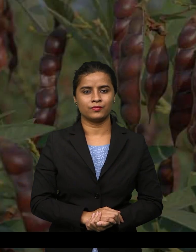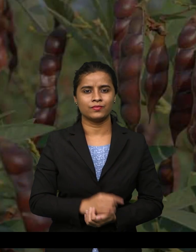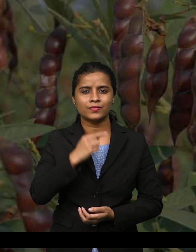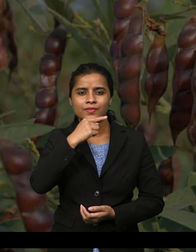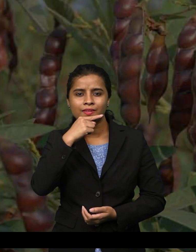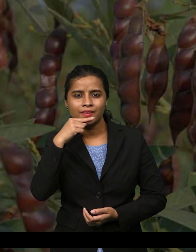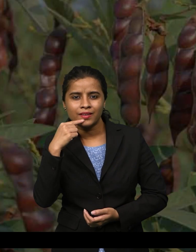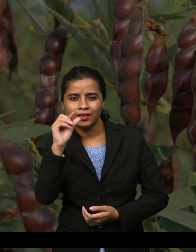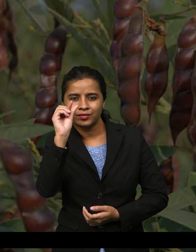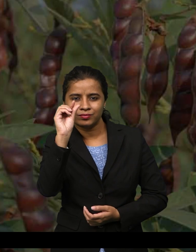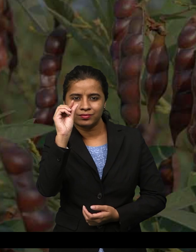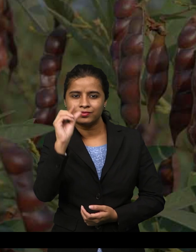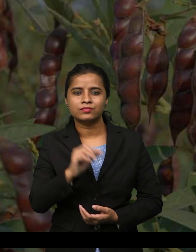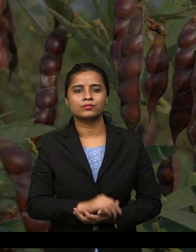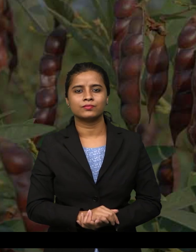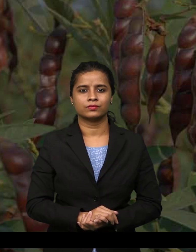ಕೆಂಪು ಕಡಲೆ,